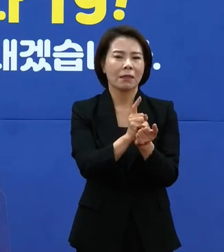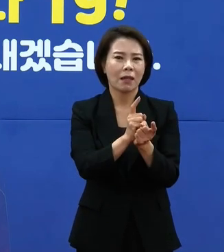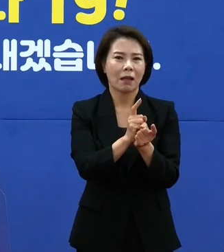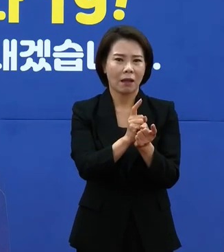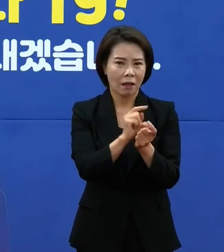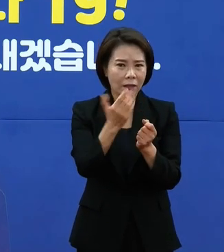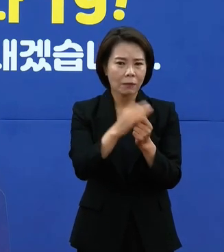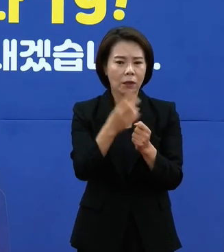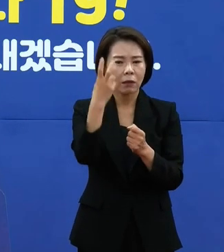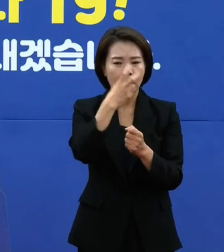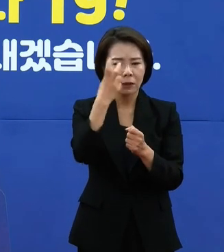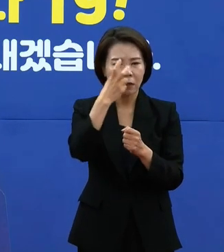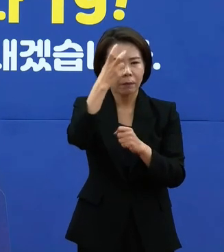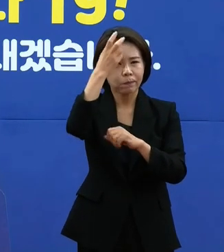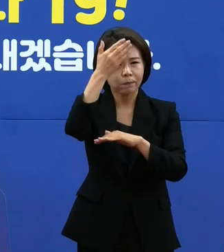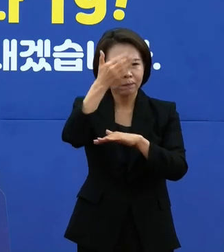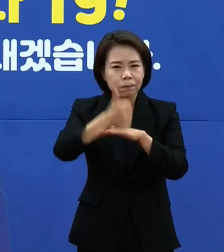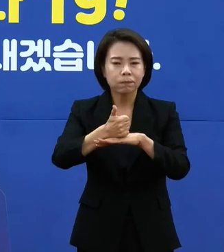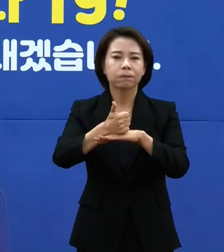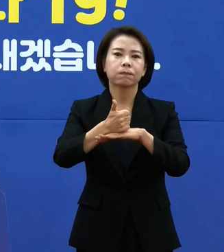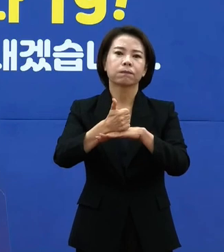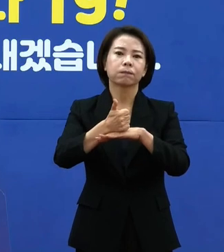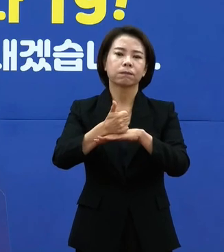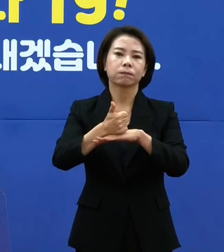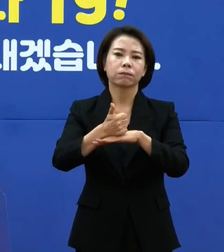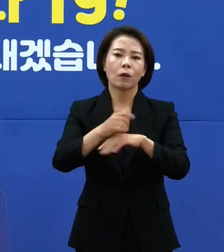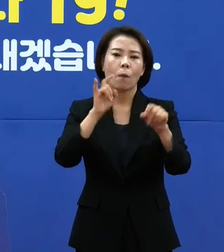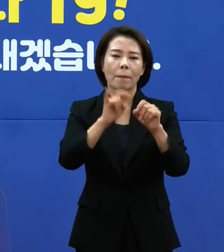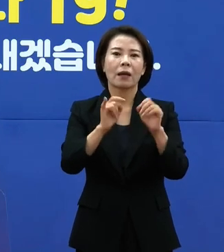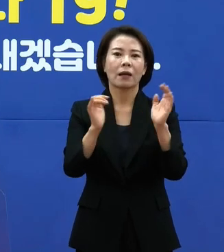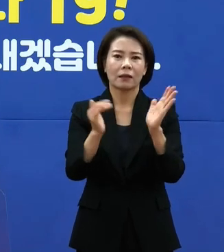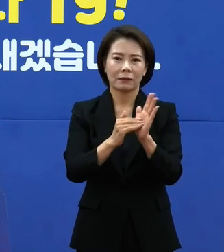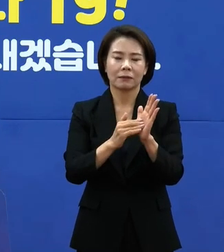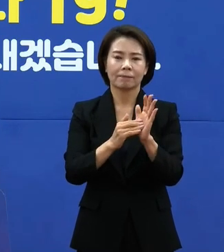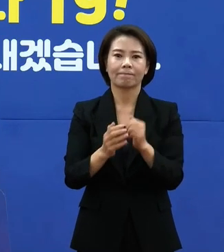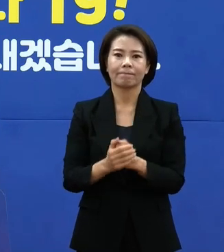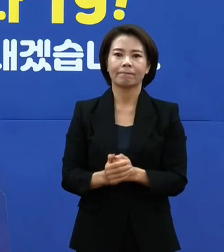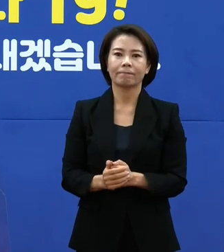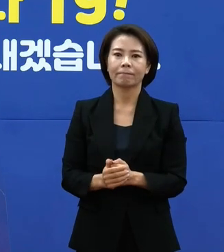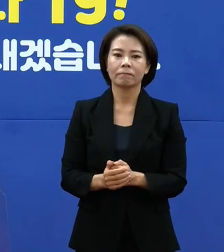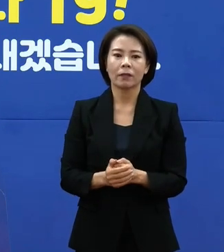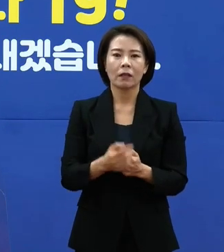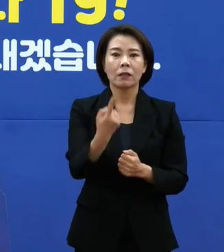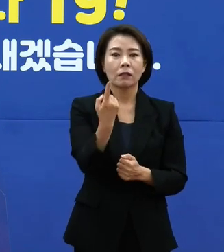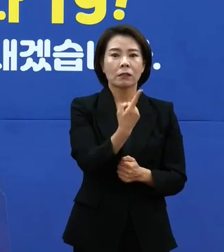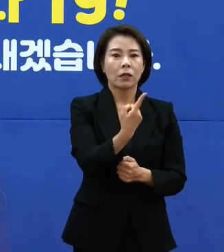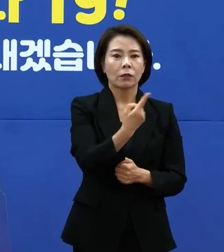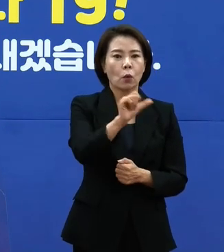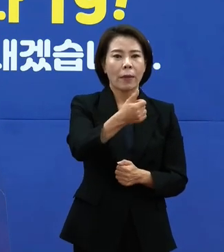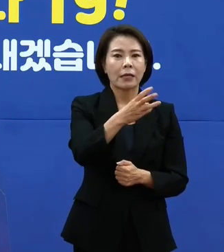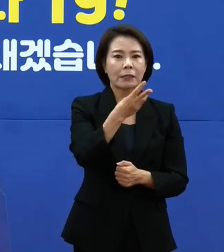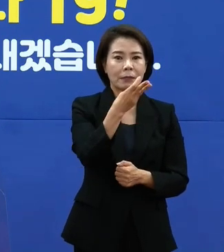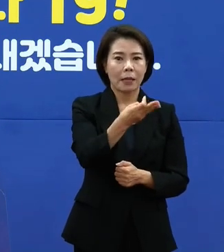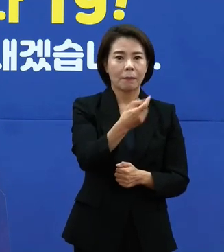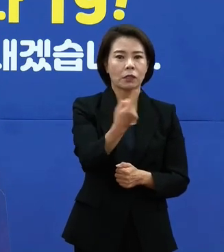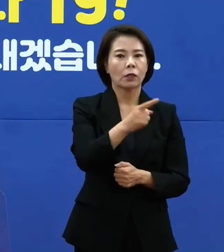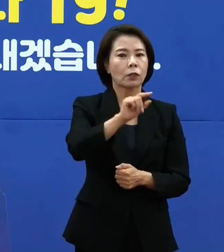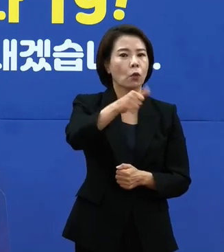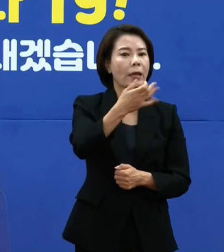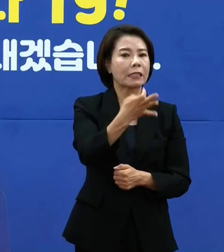분류돼 검사를 진행한 결과 확진되었습니다. 제주 1513,